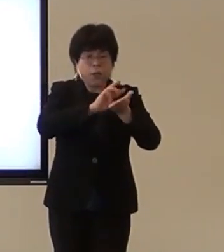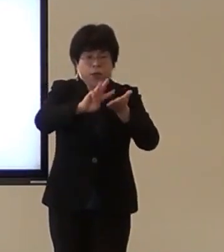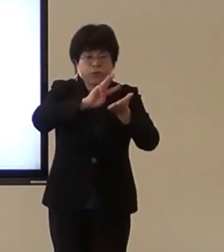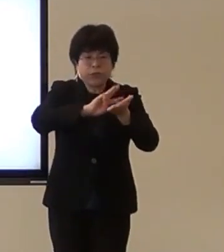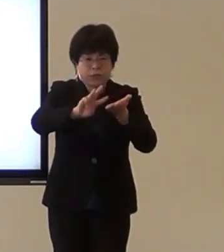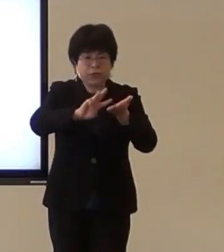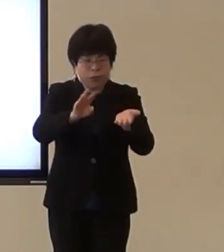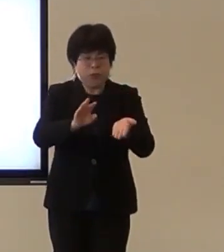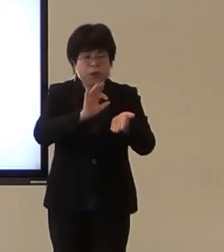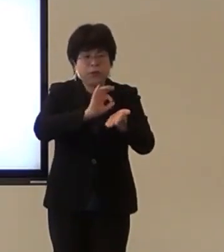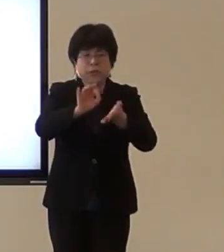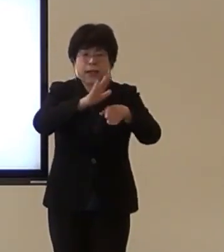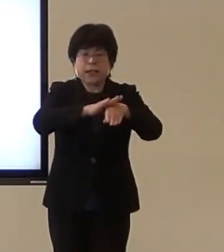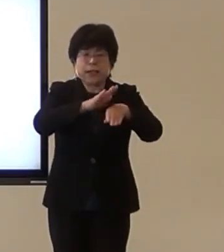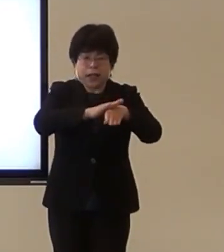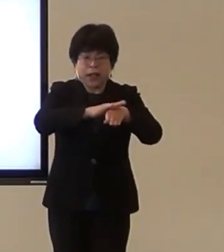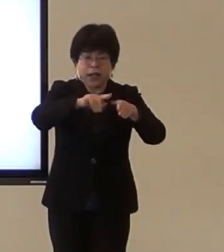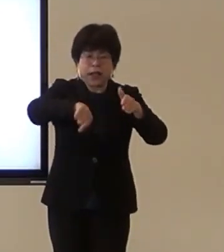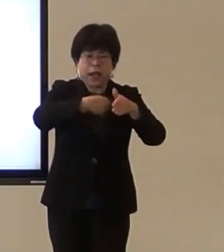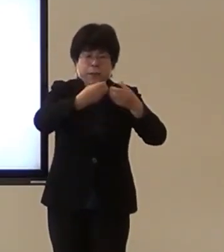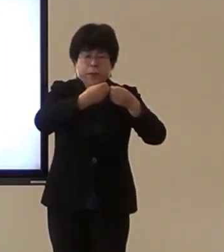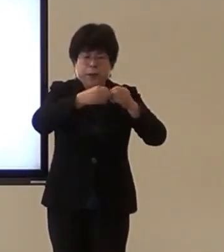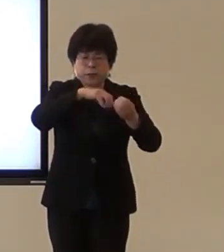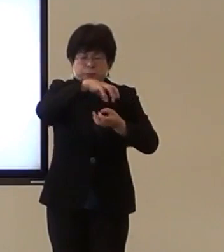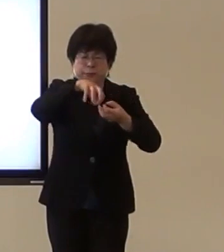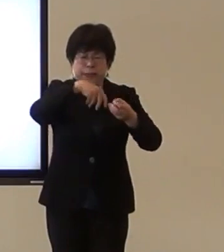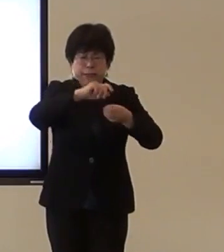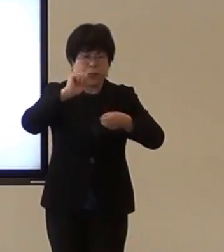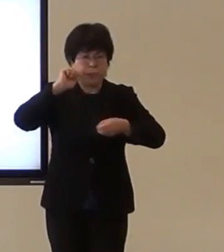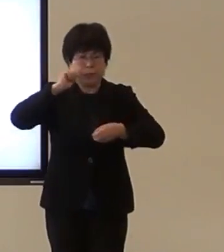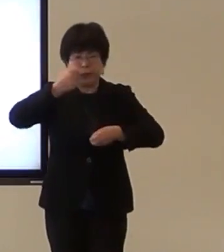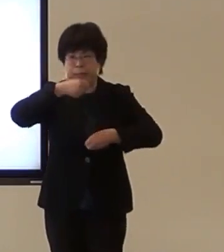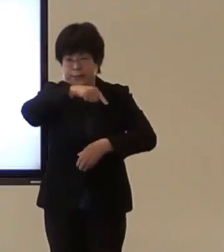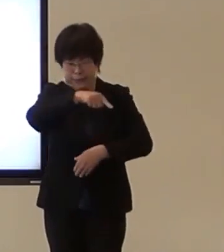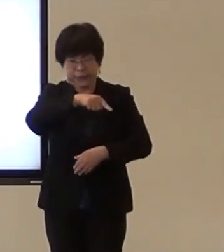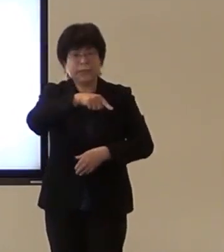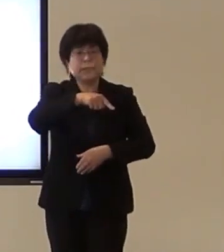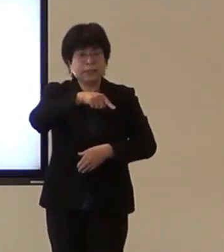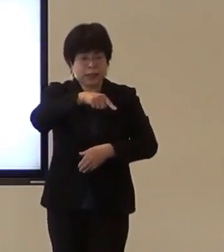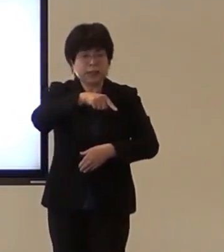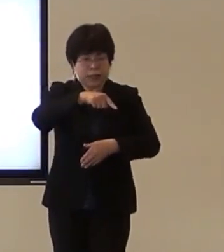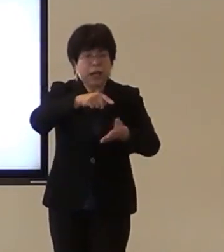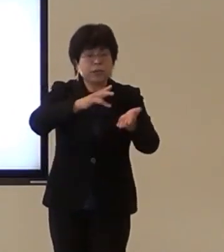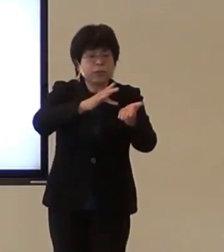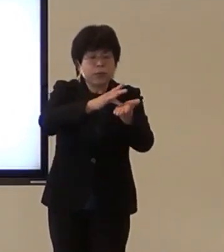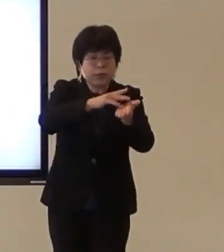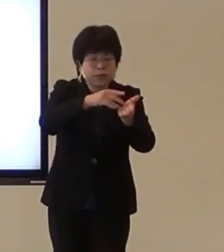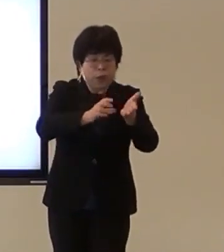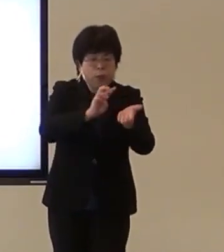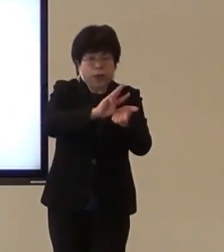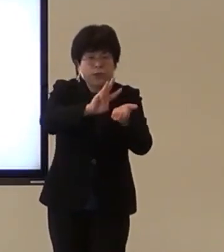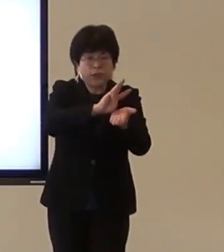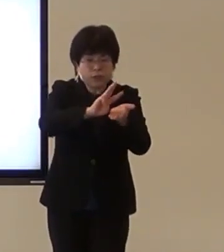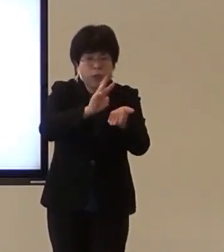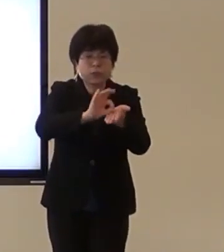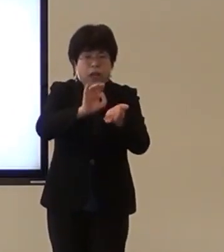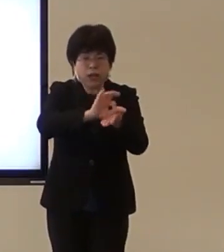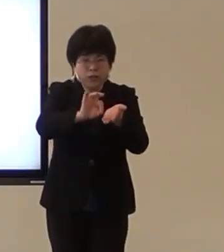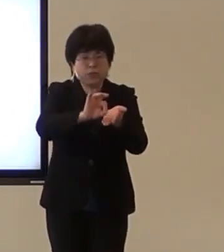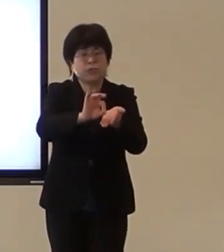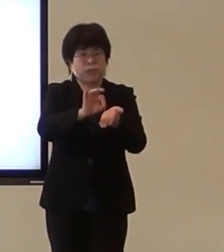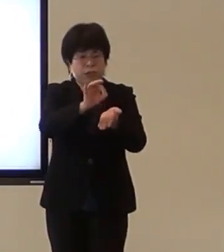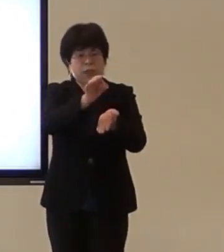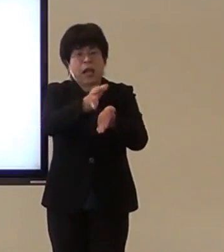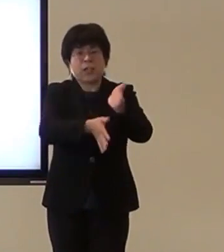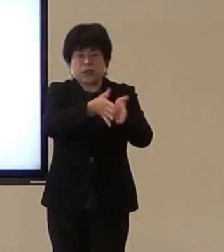扱いについては複雑で極めてデリケートでありますので、取り扱いマニュアルの作成など適切かつ